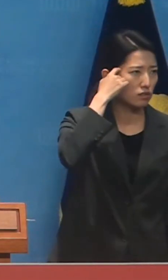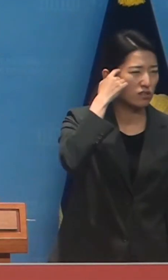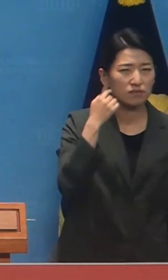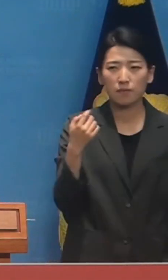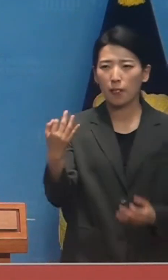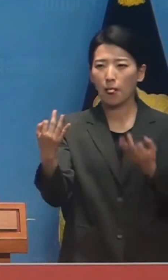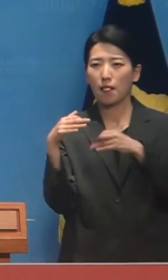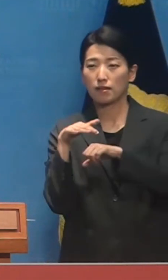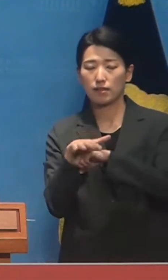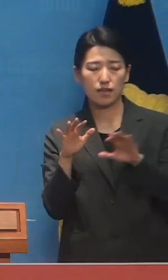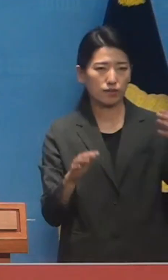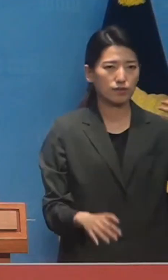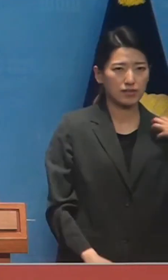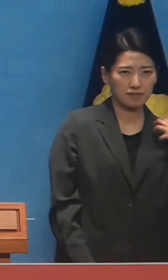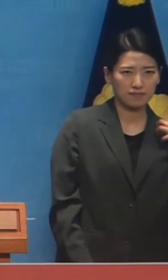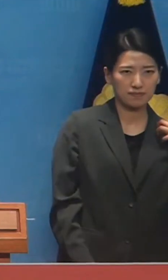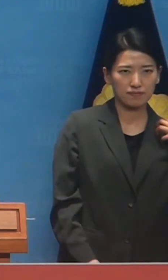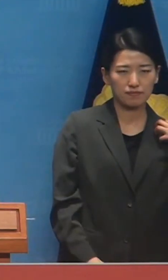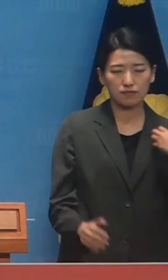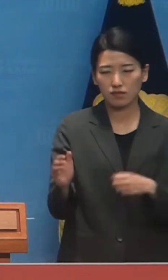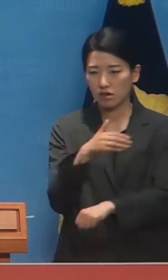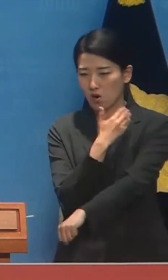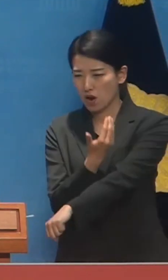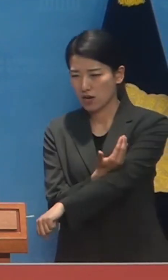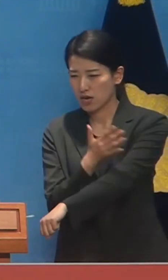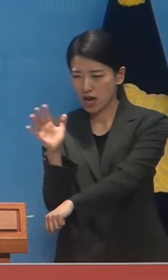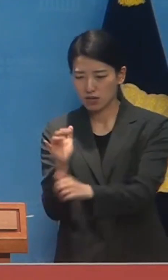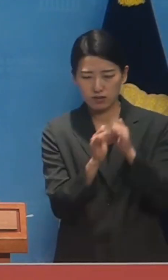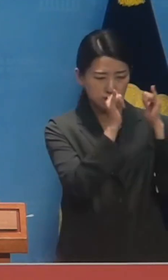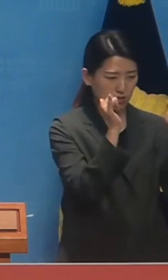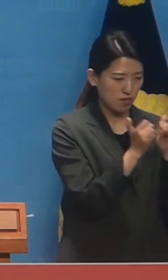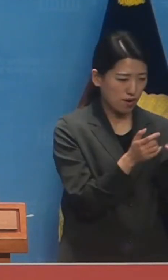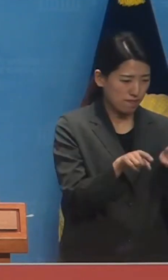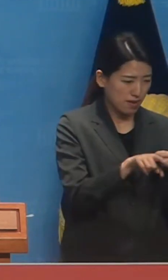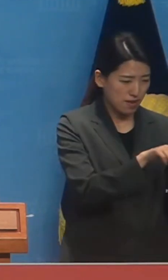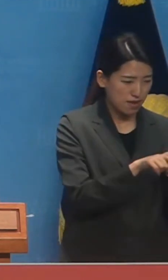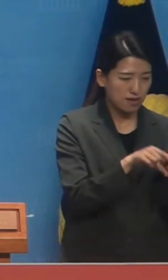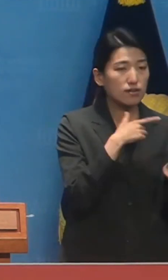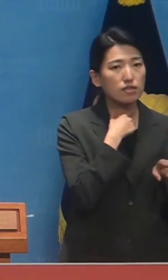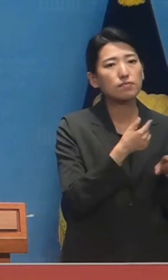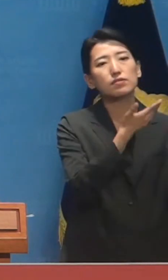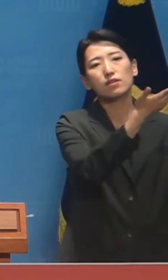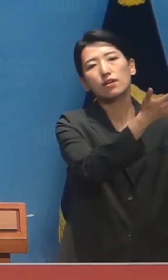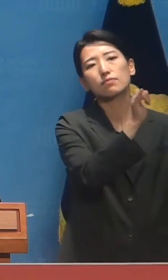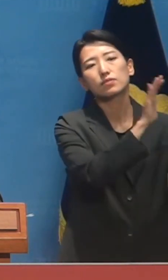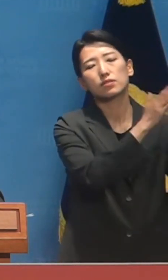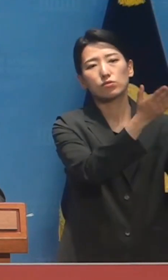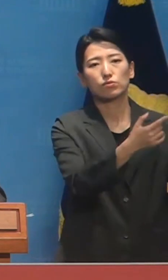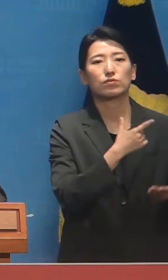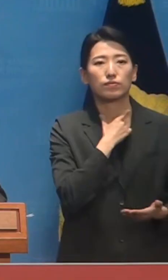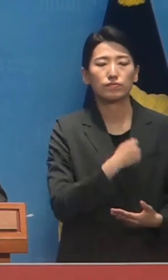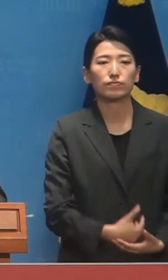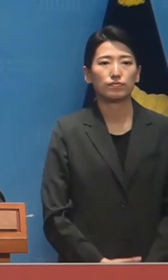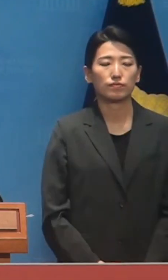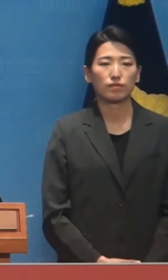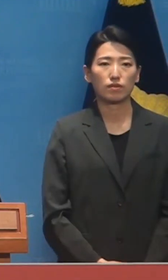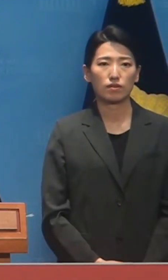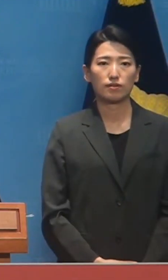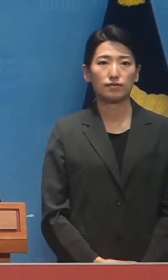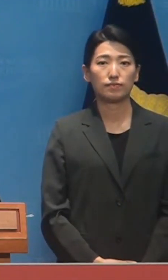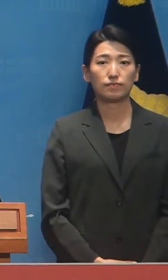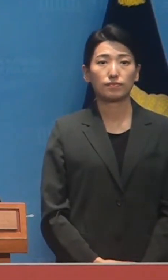포퓰리즘보다 책임입니다. 권리보다 공동체를 말하는 지도자를 지지합니다. 그리고